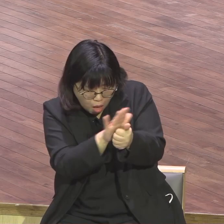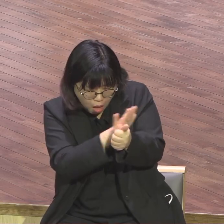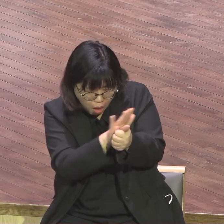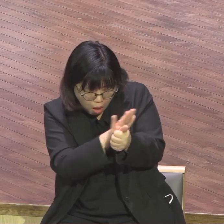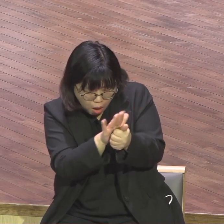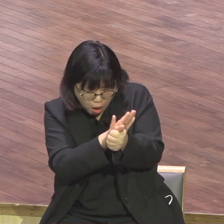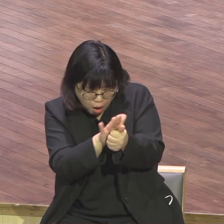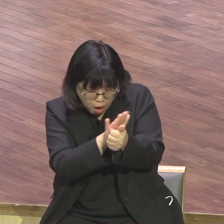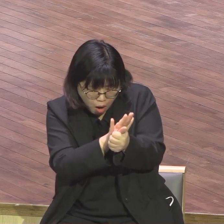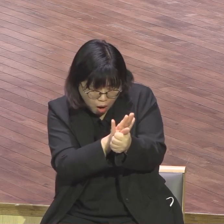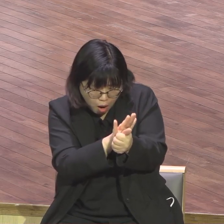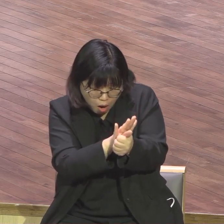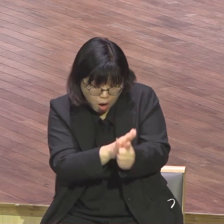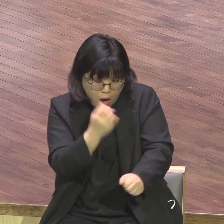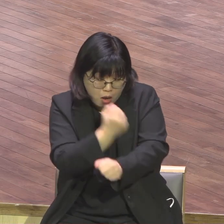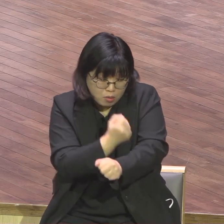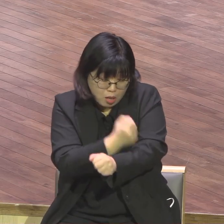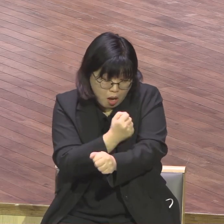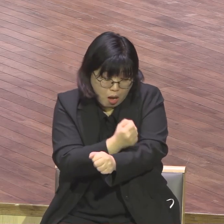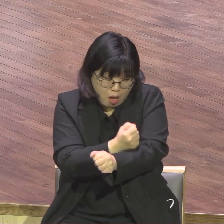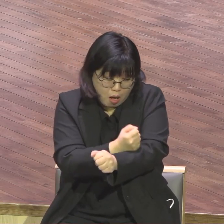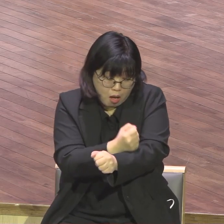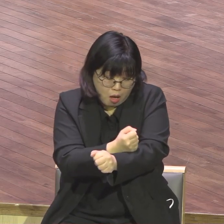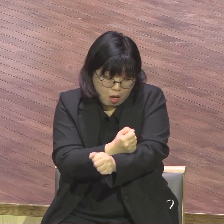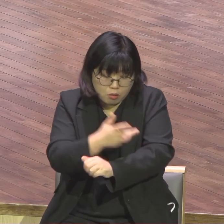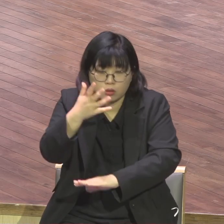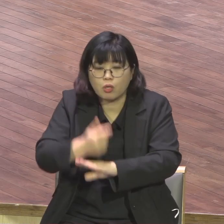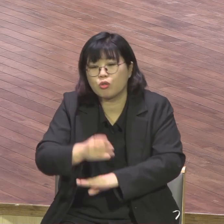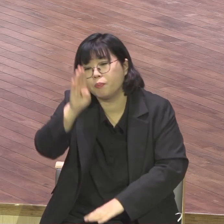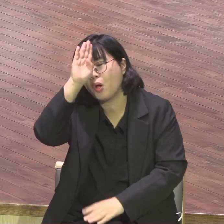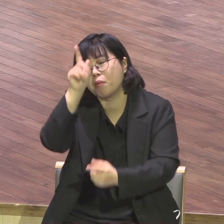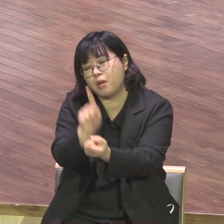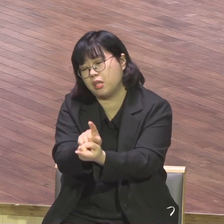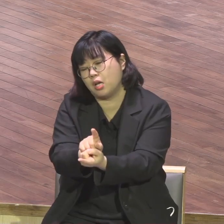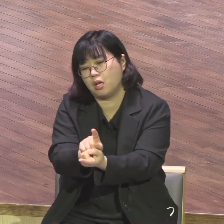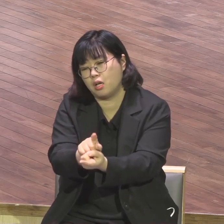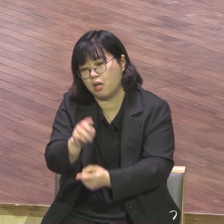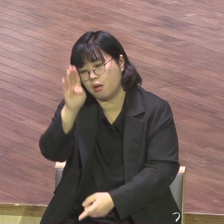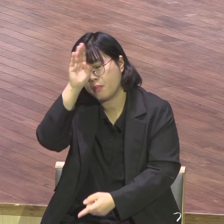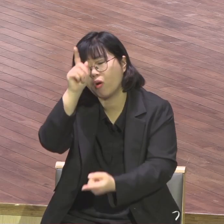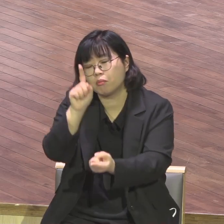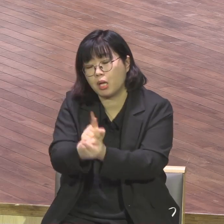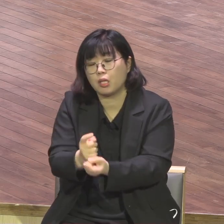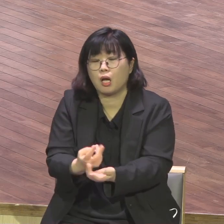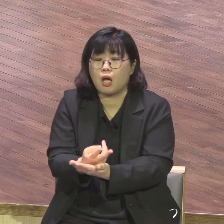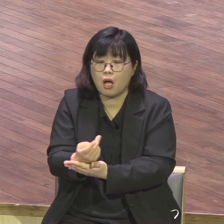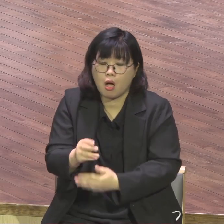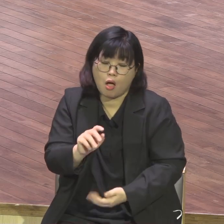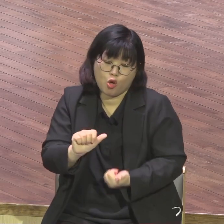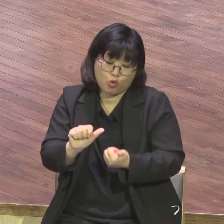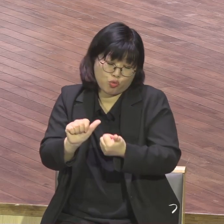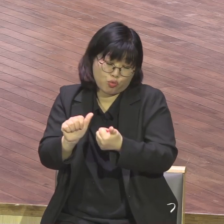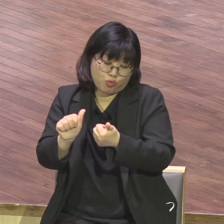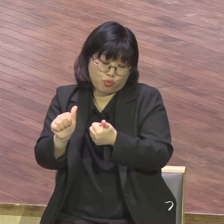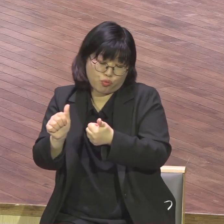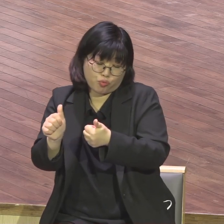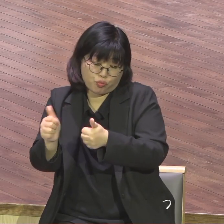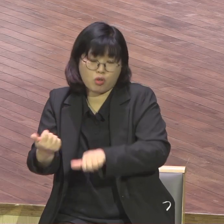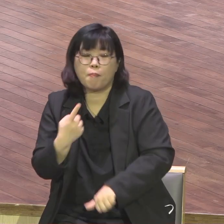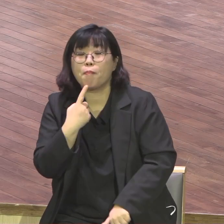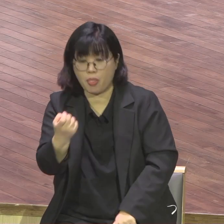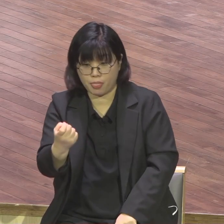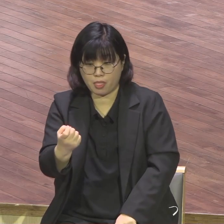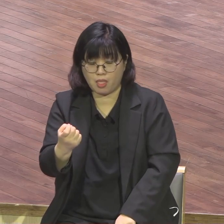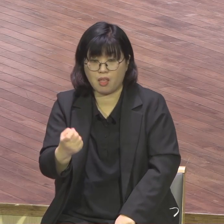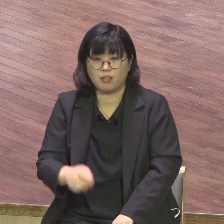갔어요. 이 심각한 병에 걸렸다 먼저 이 사실을 빌립보 교회 성도들이 알고 걱정을 하고